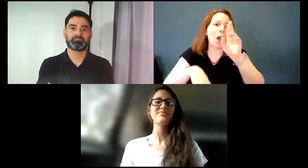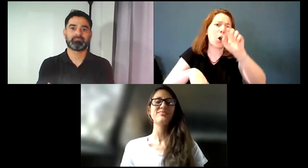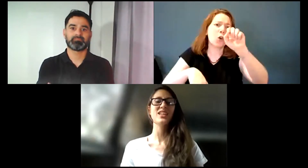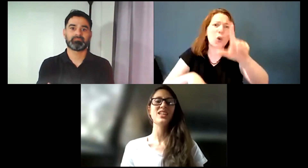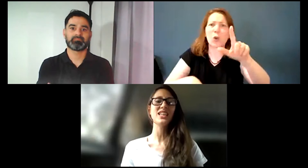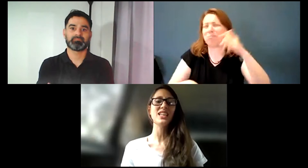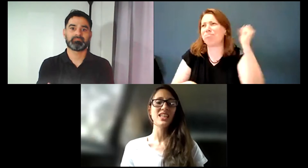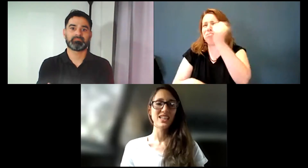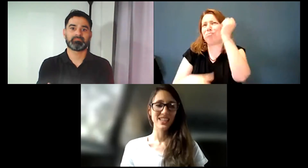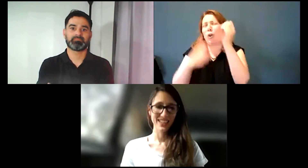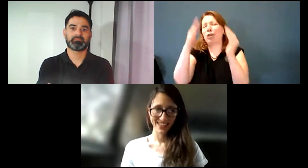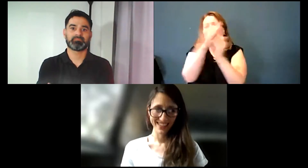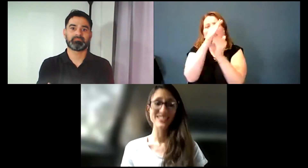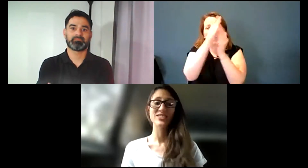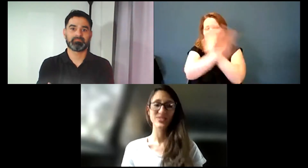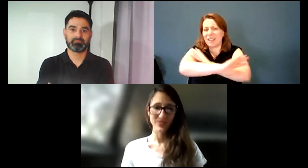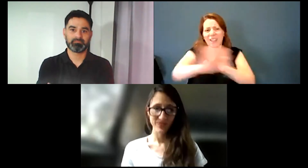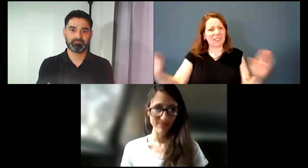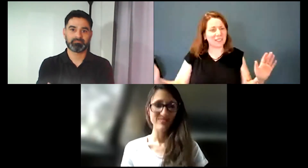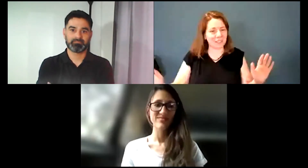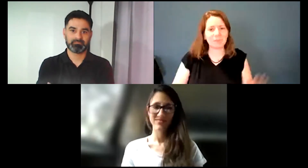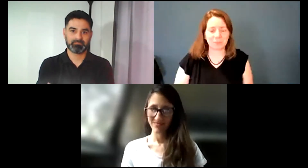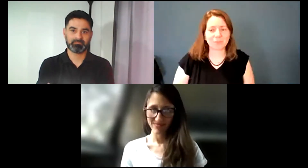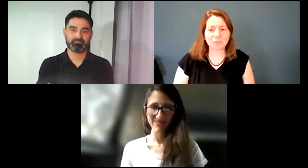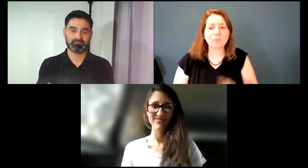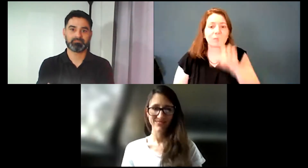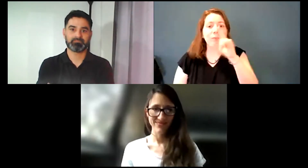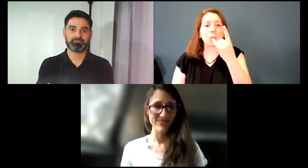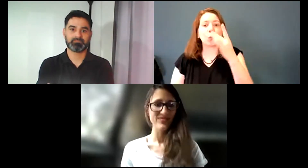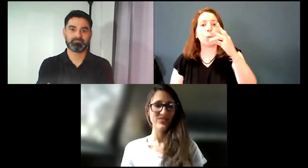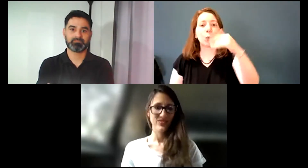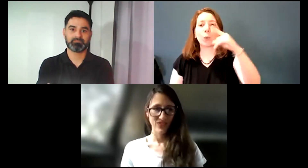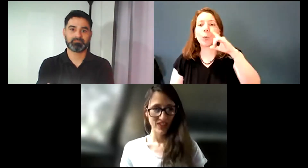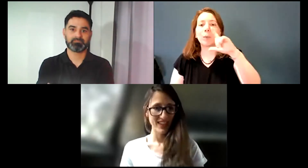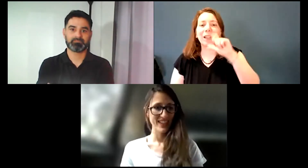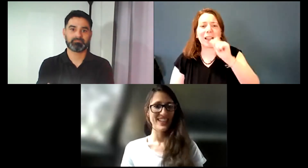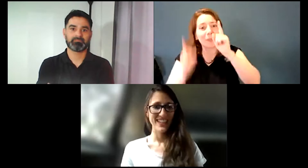son fundamentales, en este caso Ludmila, y que también hay que sacarle el sombrero. Ludmi, no te enojes, pero